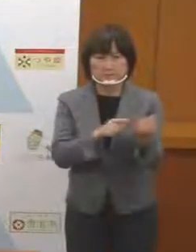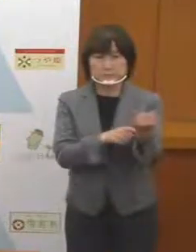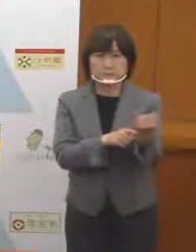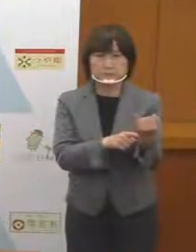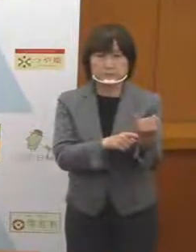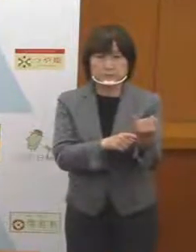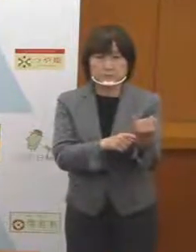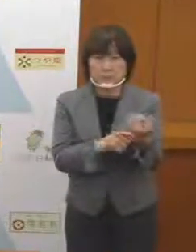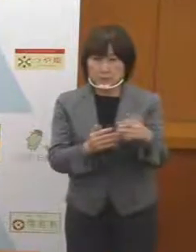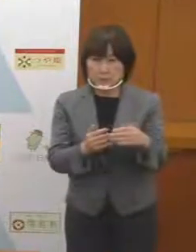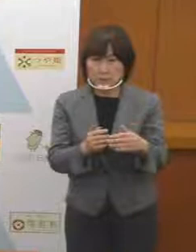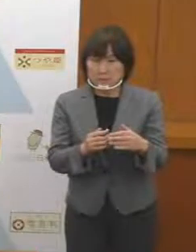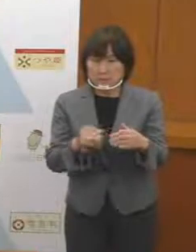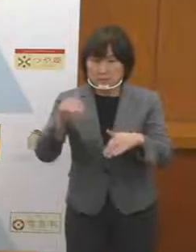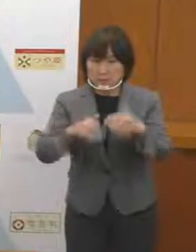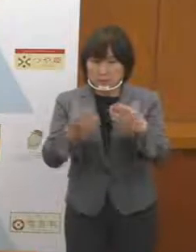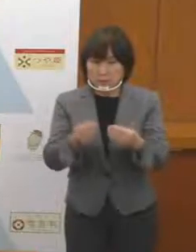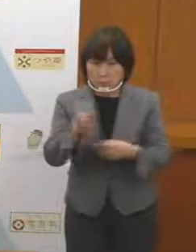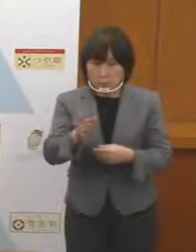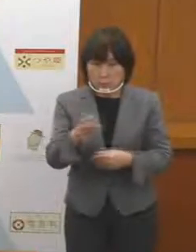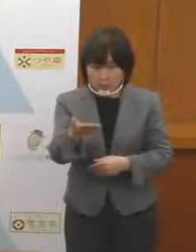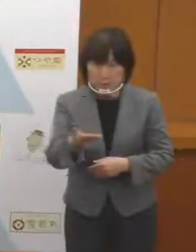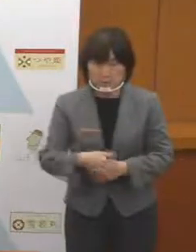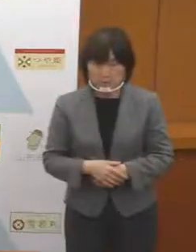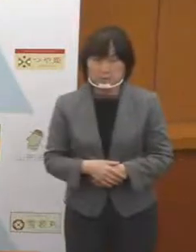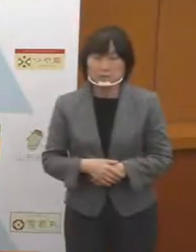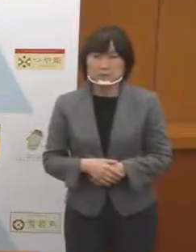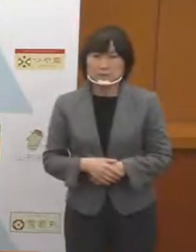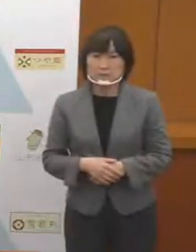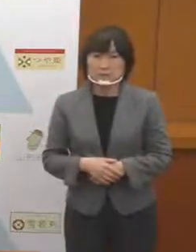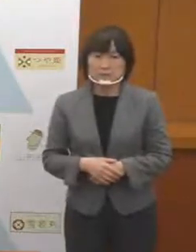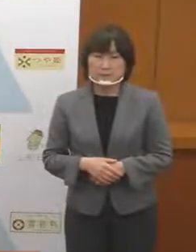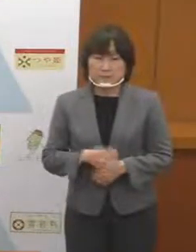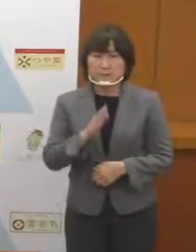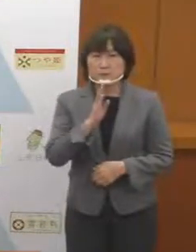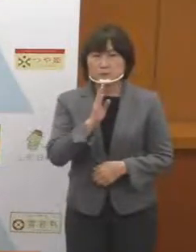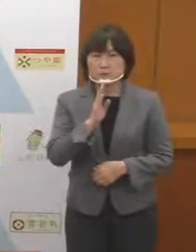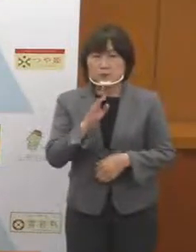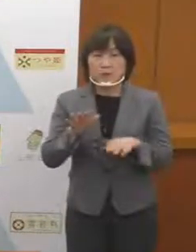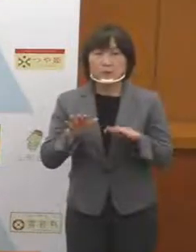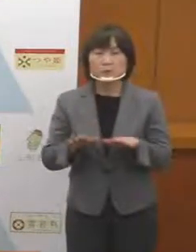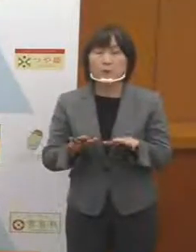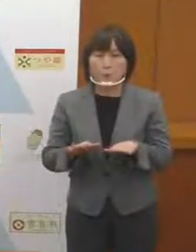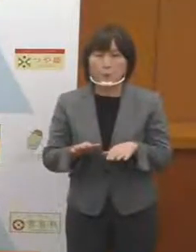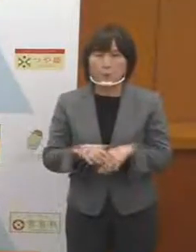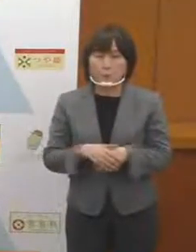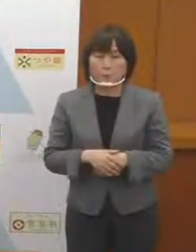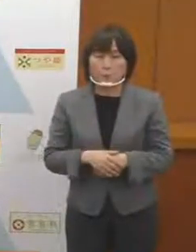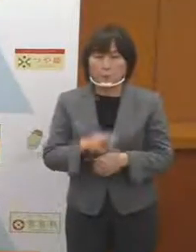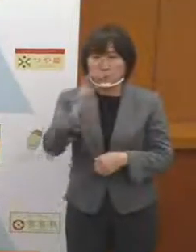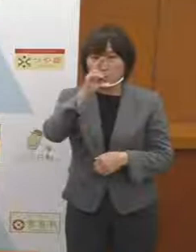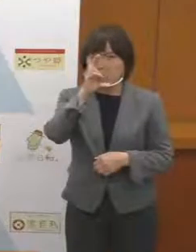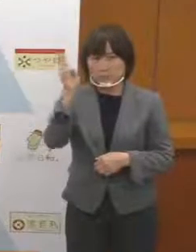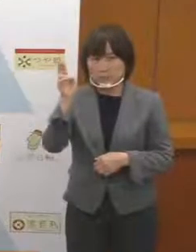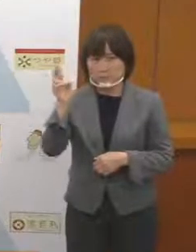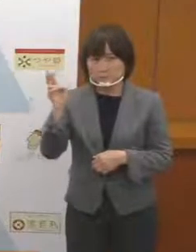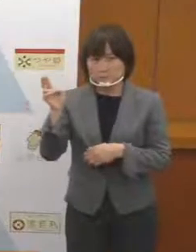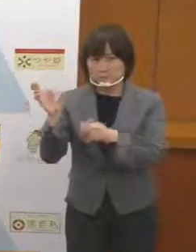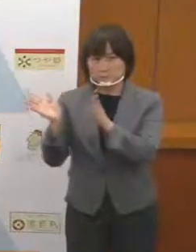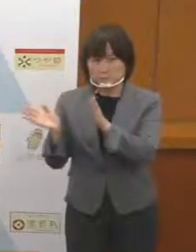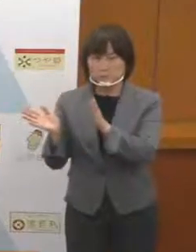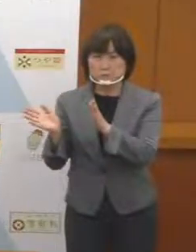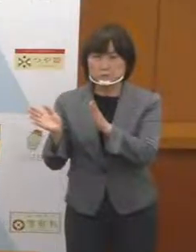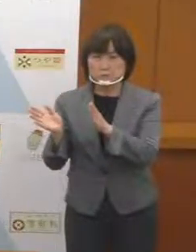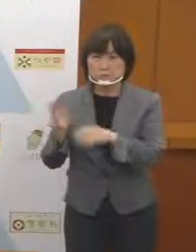のその選挙の後でよですねはいあの実は今日ですね午前中の